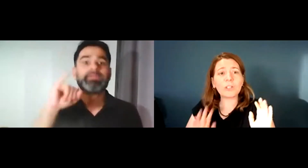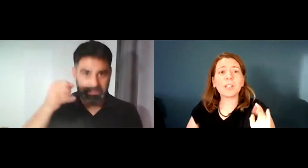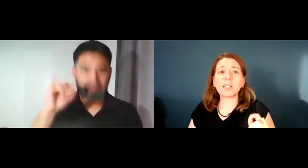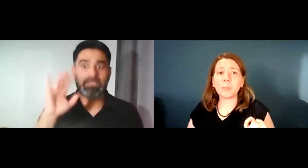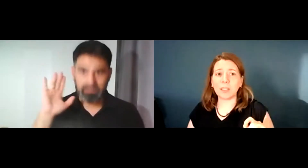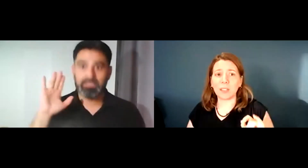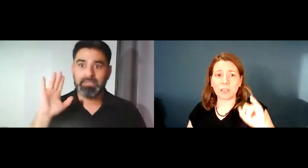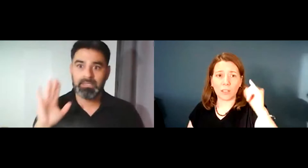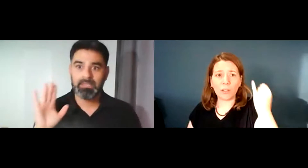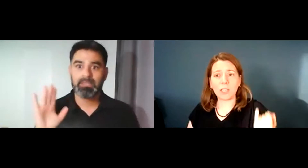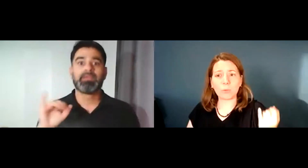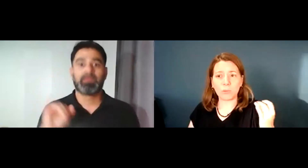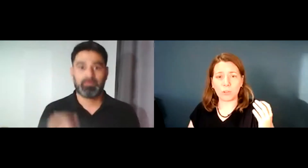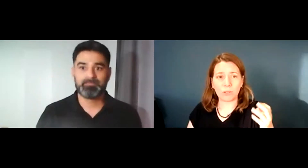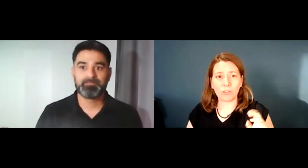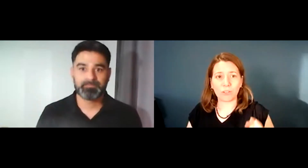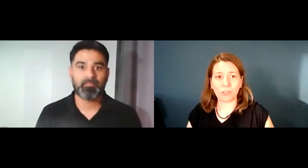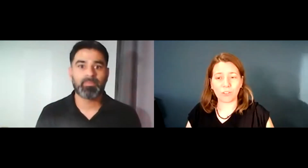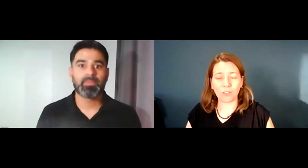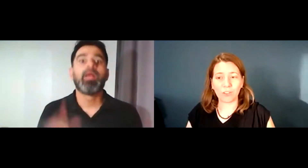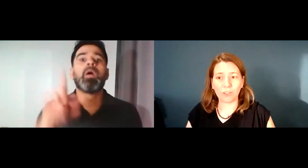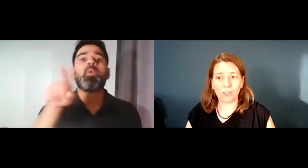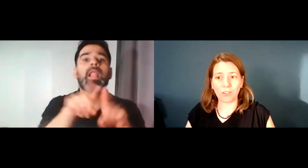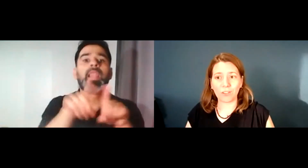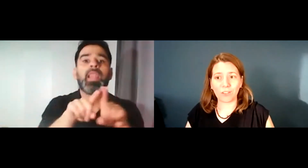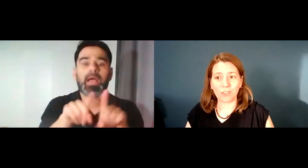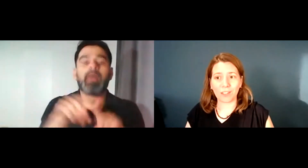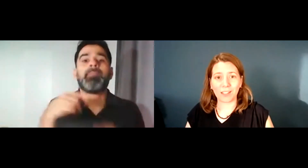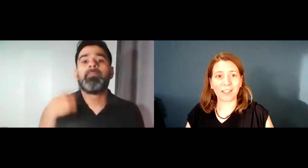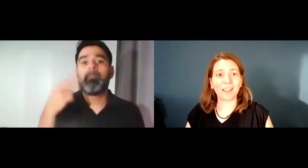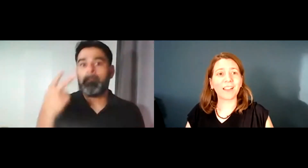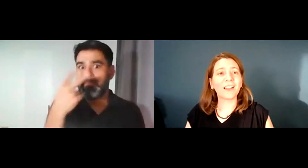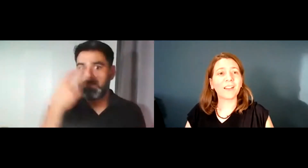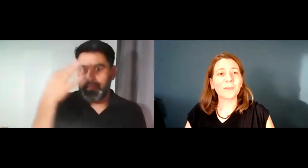se repite, si no Ya la que notamos me la voy a olvidar.